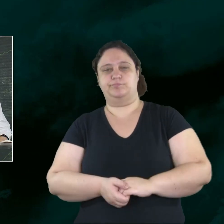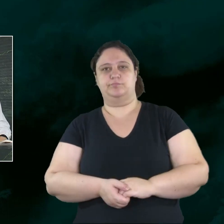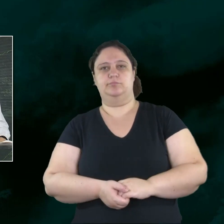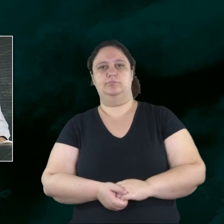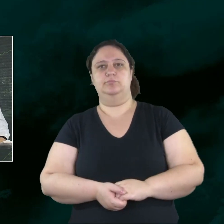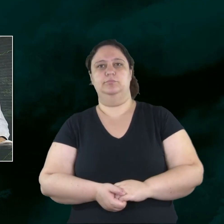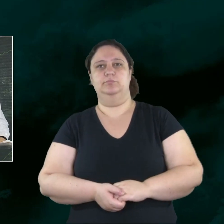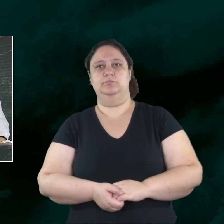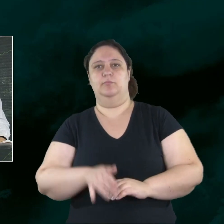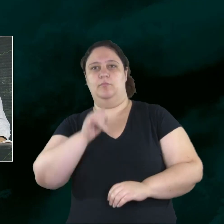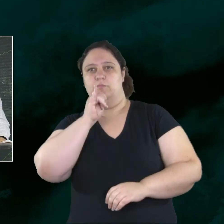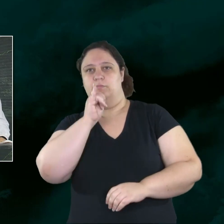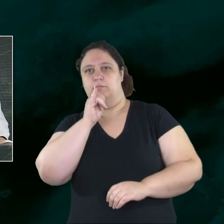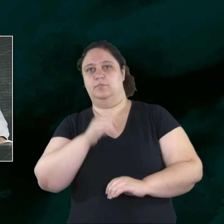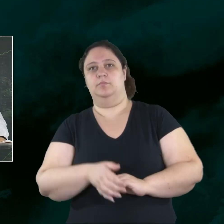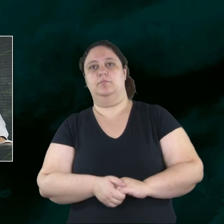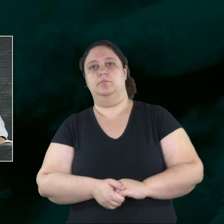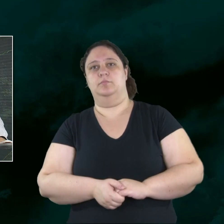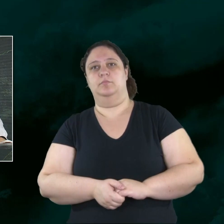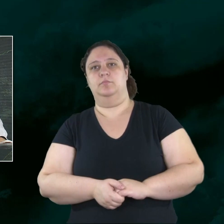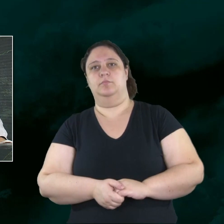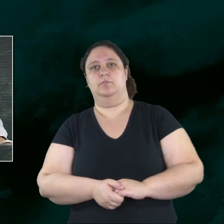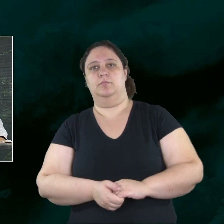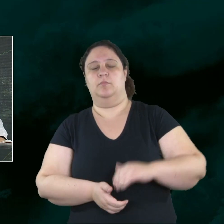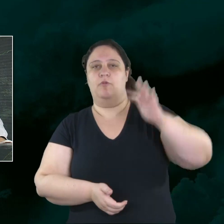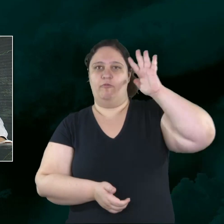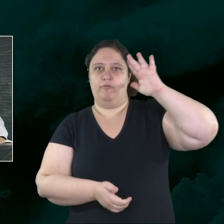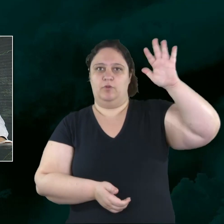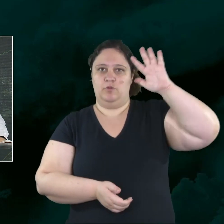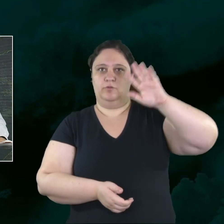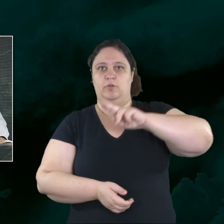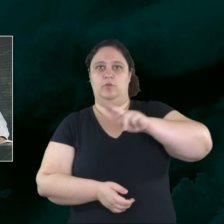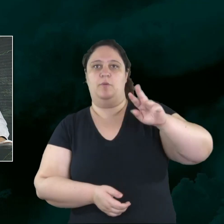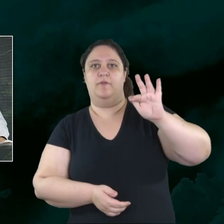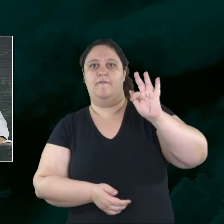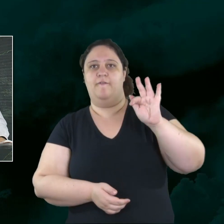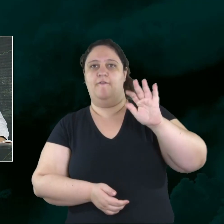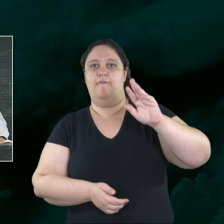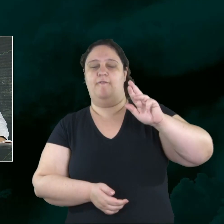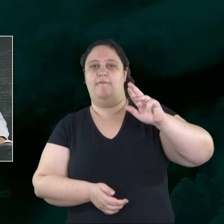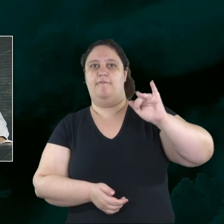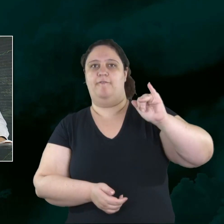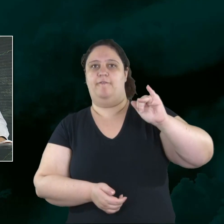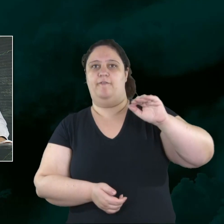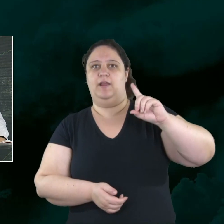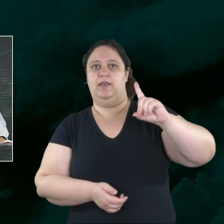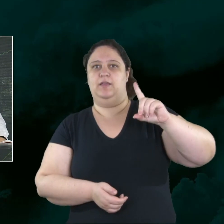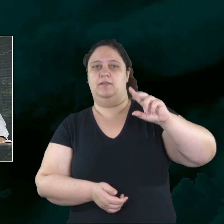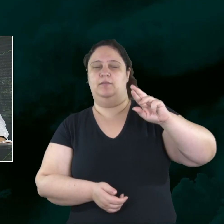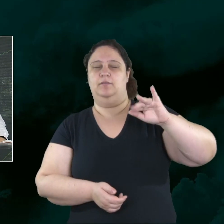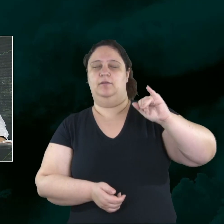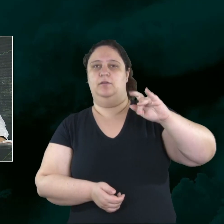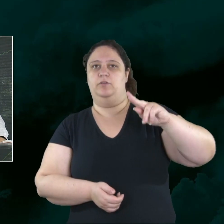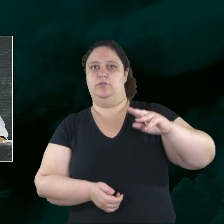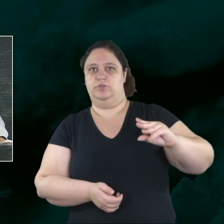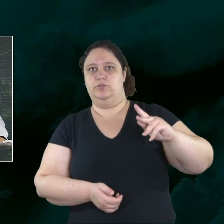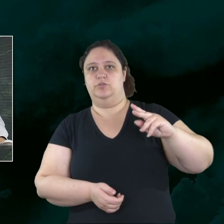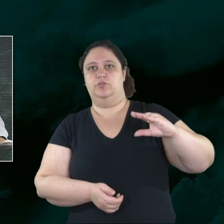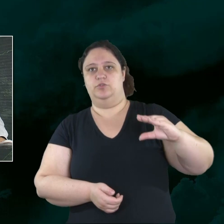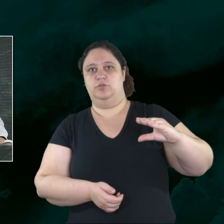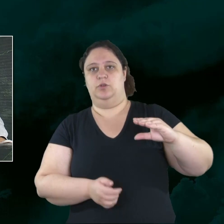por exemplo, do filósofo Friedrich Nietzsche. Ele é